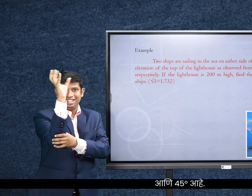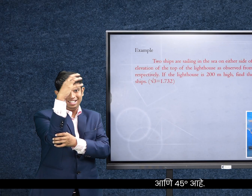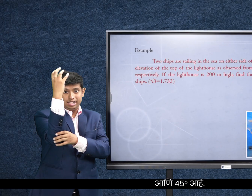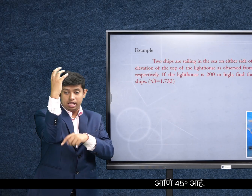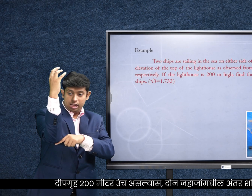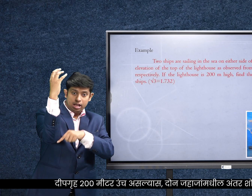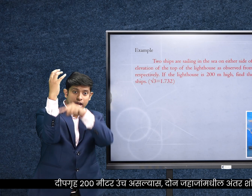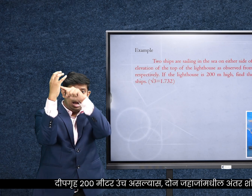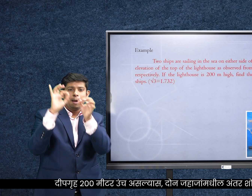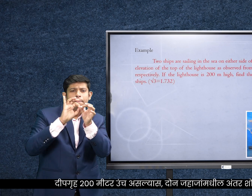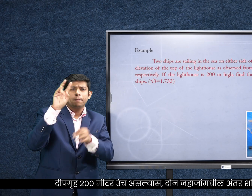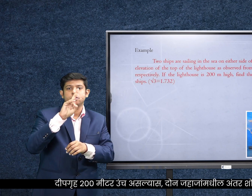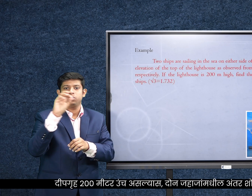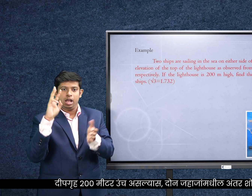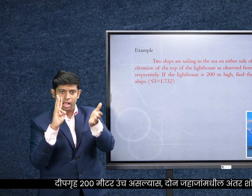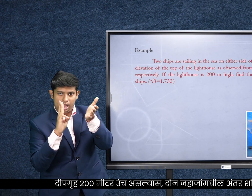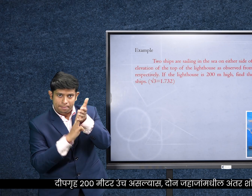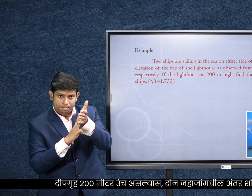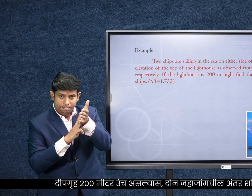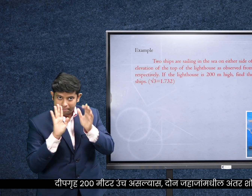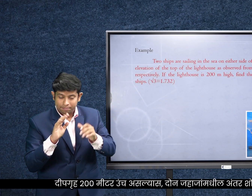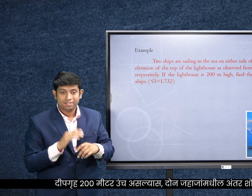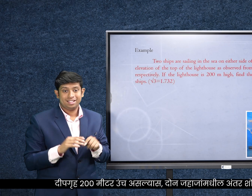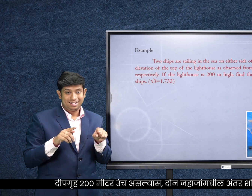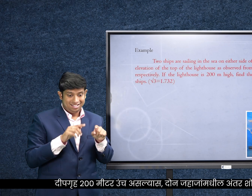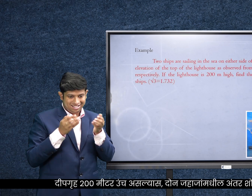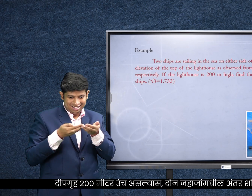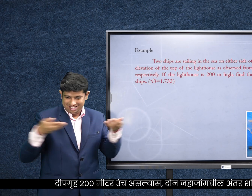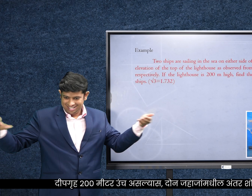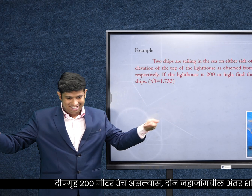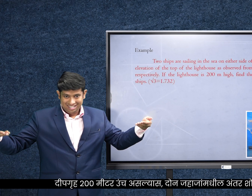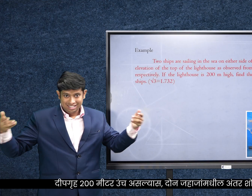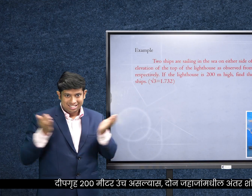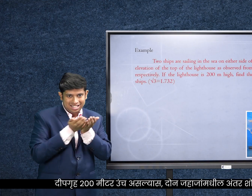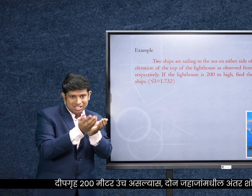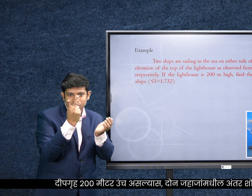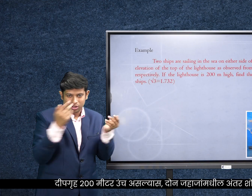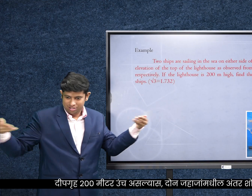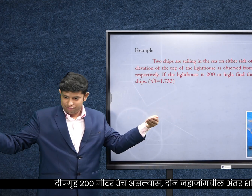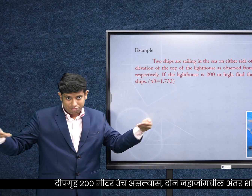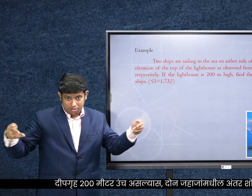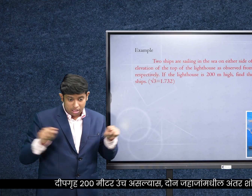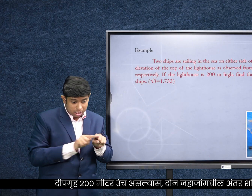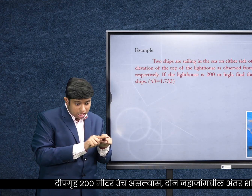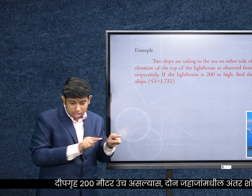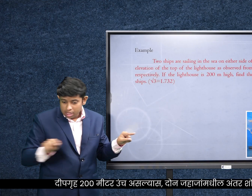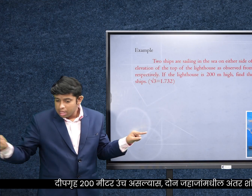आहे. दीपगृह 200 मीटर उंच असल्यास 2 जहाजांमधील अंतर शोधा. वर्गमुळामध्ये 3 वजा